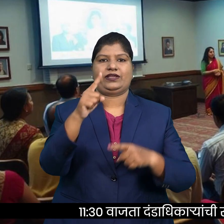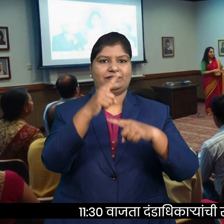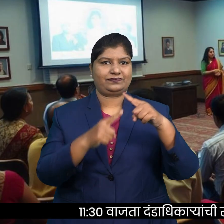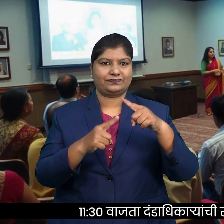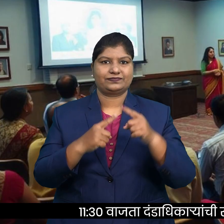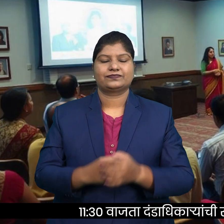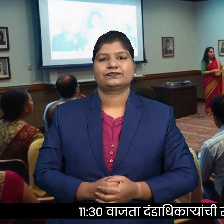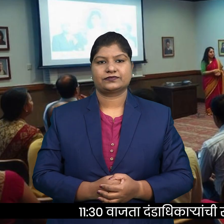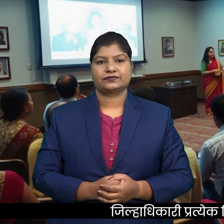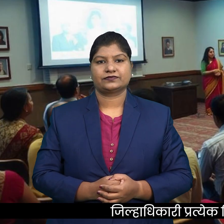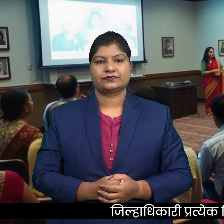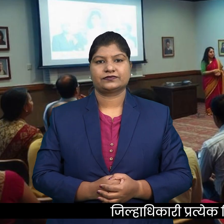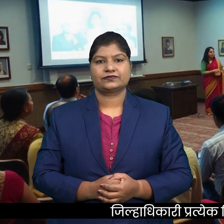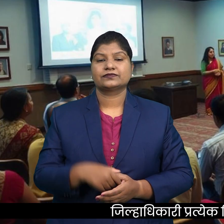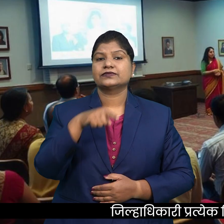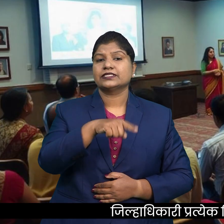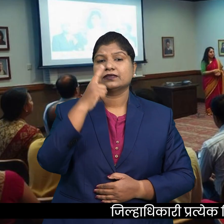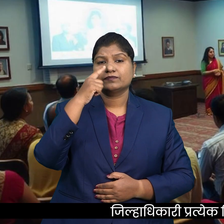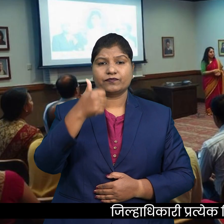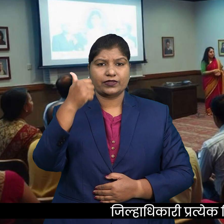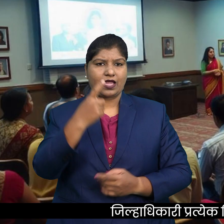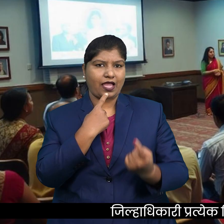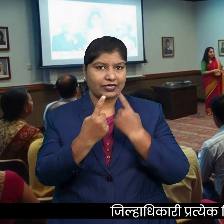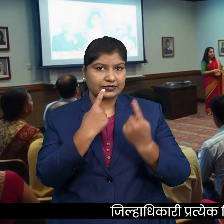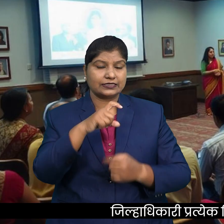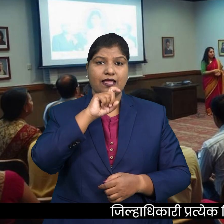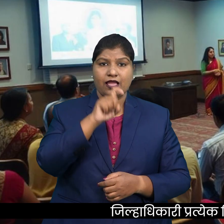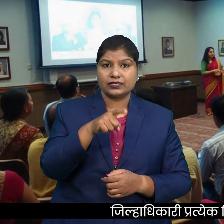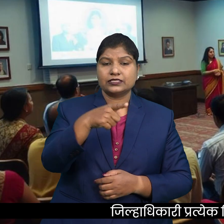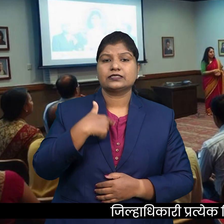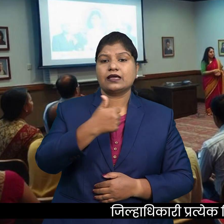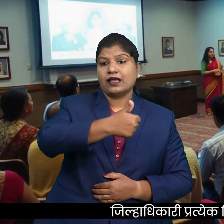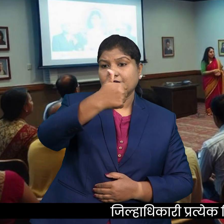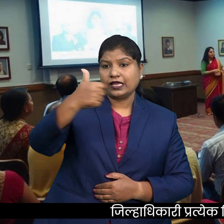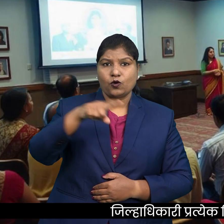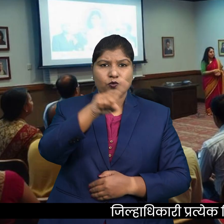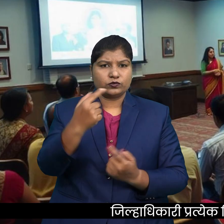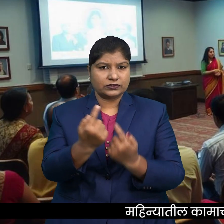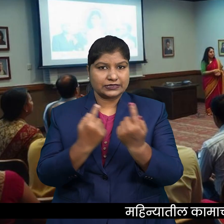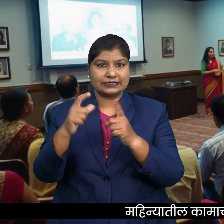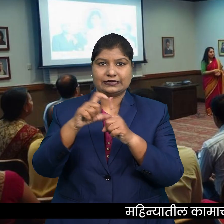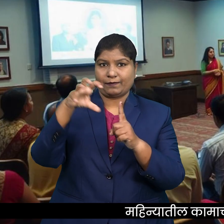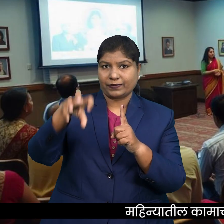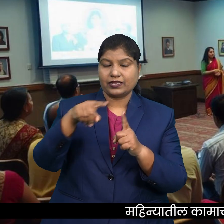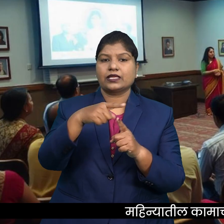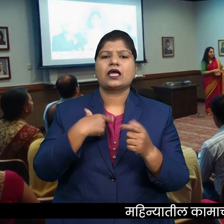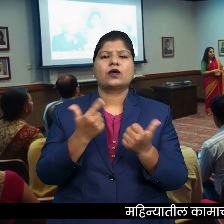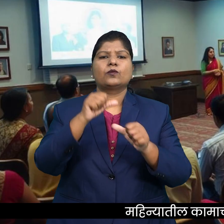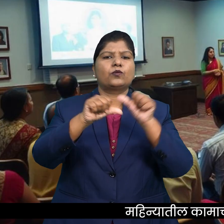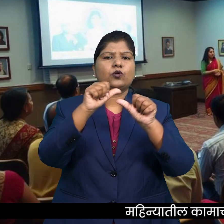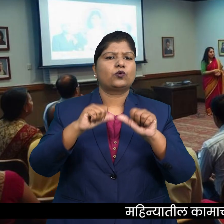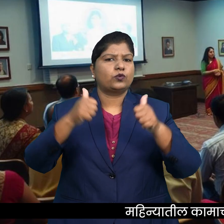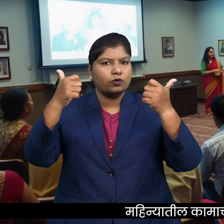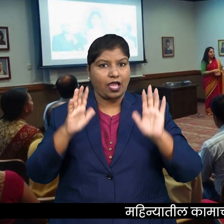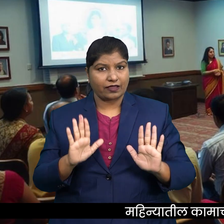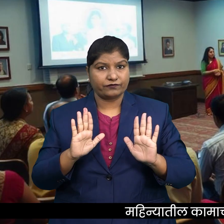प्रमुखांसोबत बैठक आहे. जिल्हाधिकारी प्रत्येक विभागाच्या प्रमुखाला मागील महिन्यातील